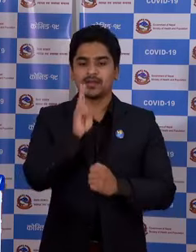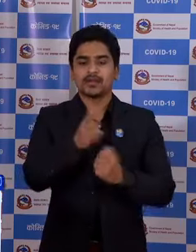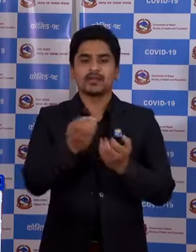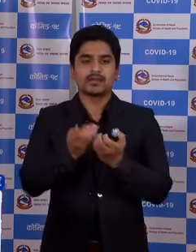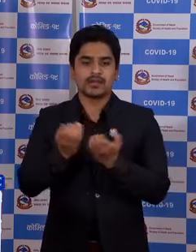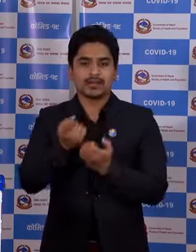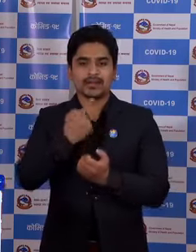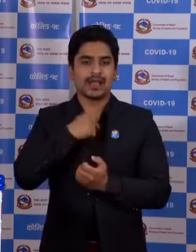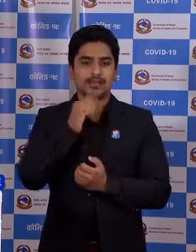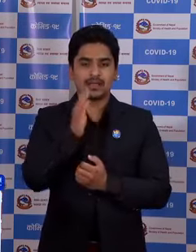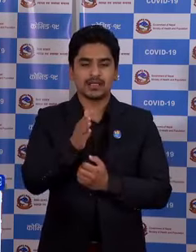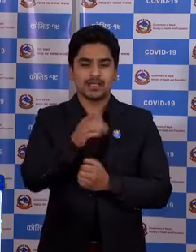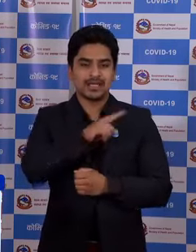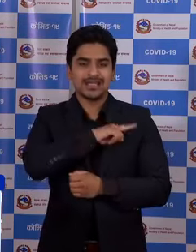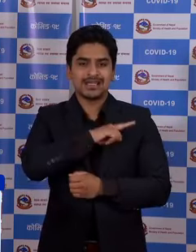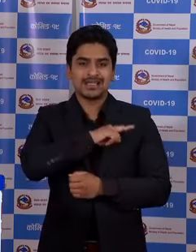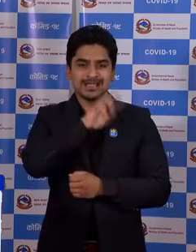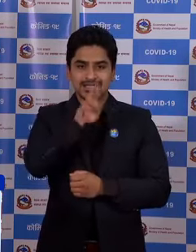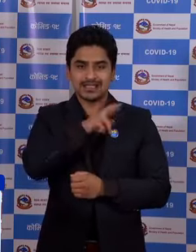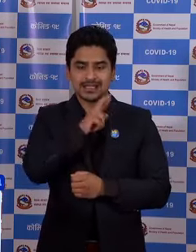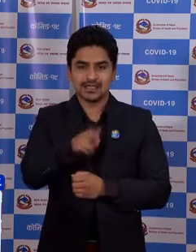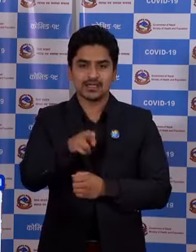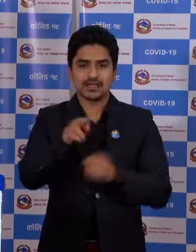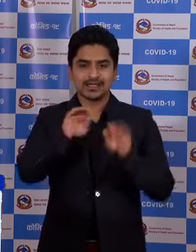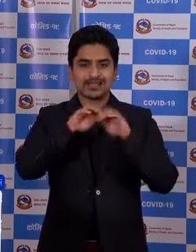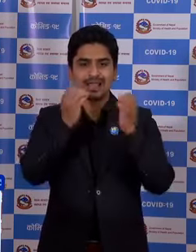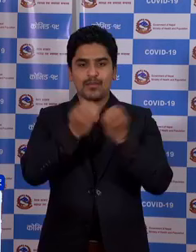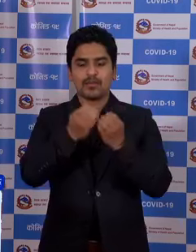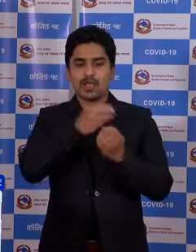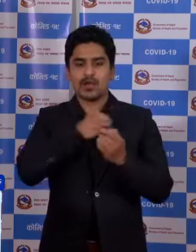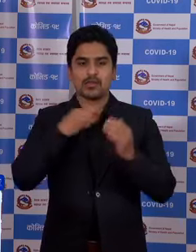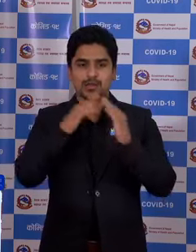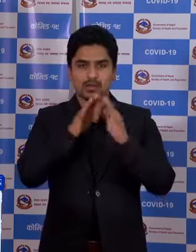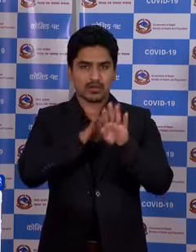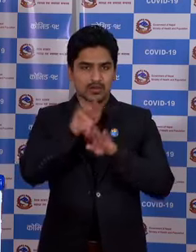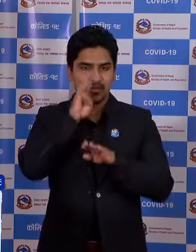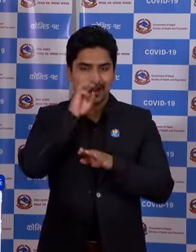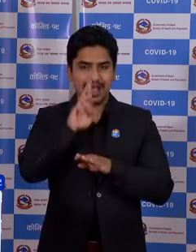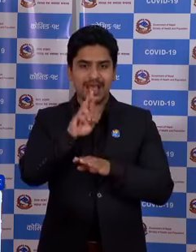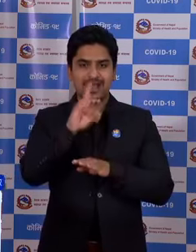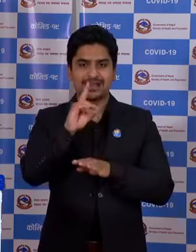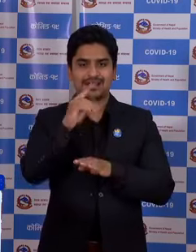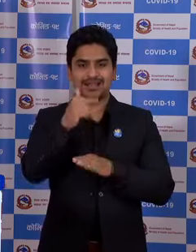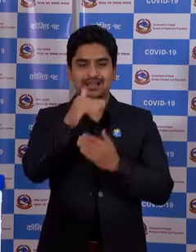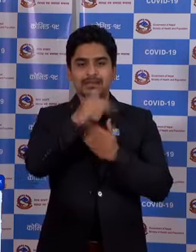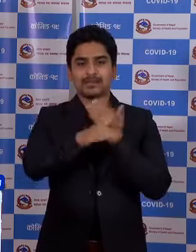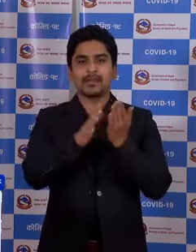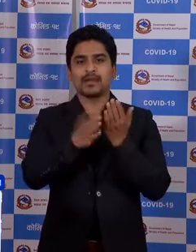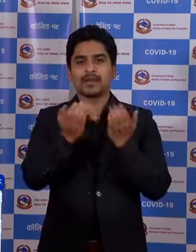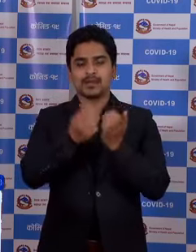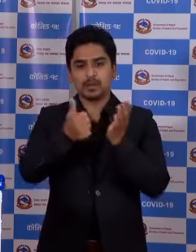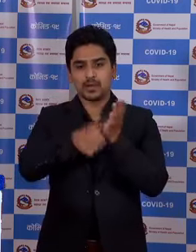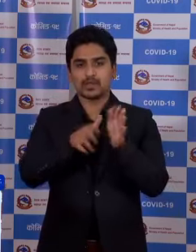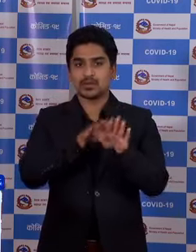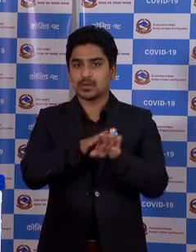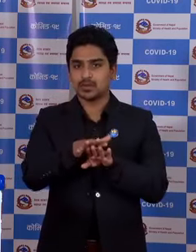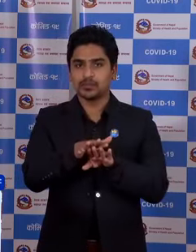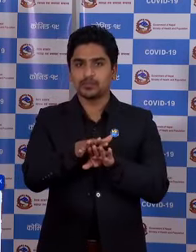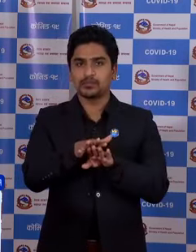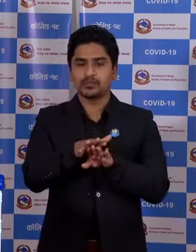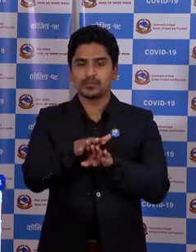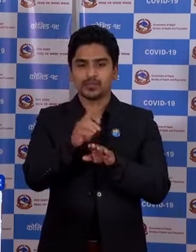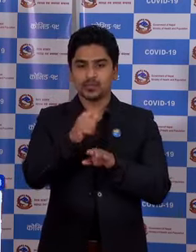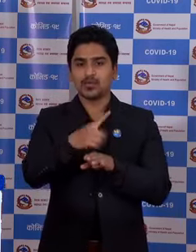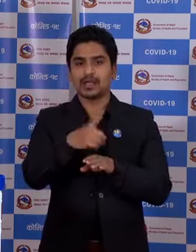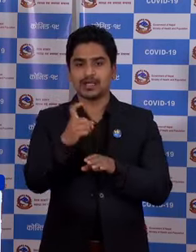त्यसैगरी हामीले निजी तथा सामुदायिक अस्पतालहरूमा आरडीटी विधिबाट गरिने